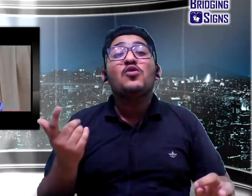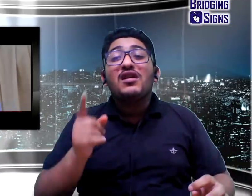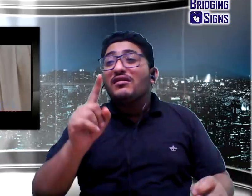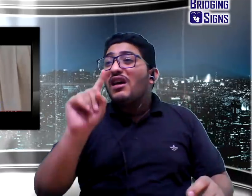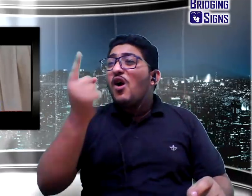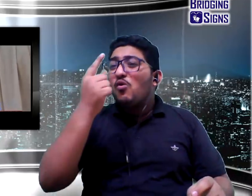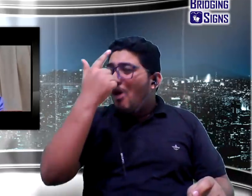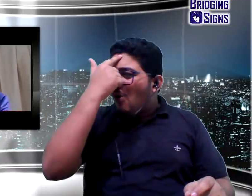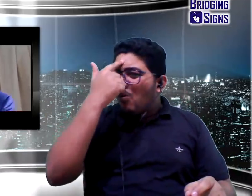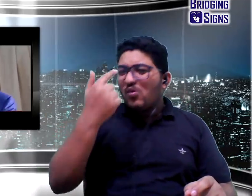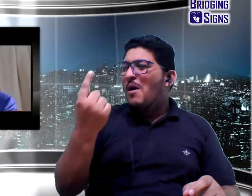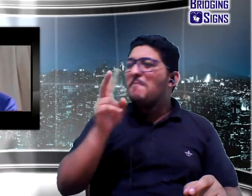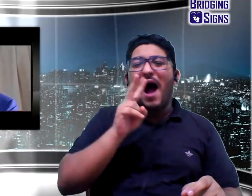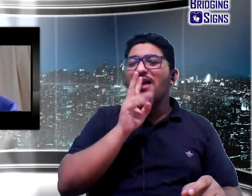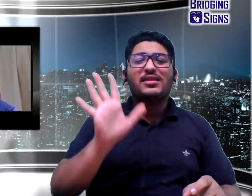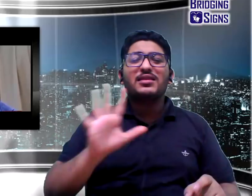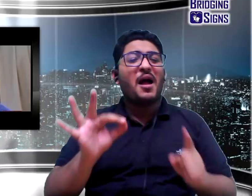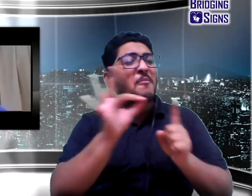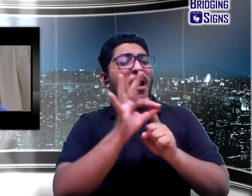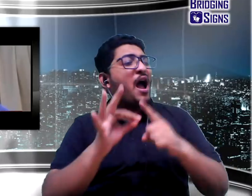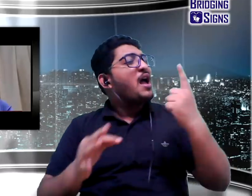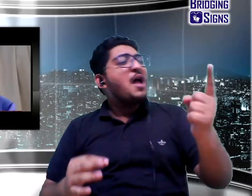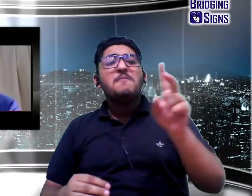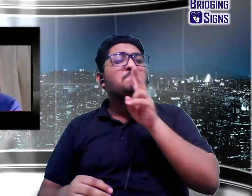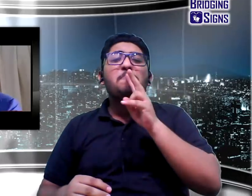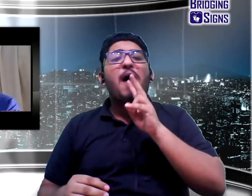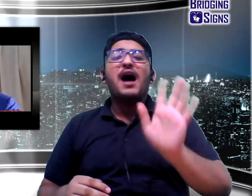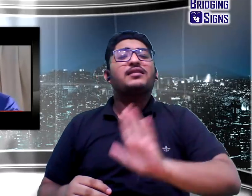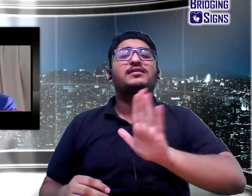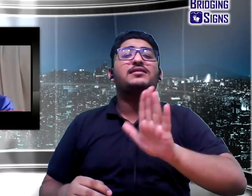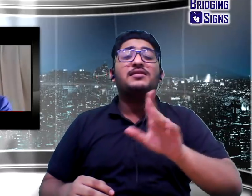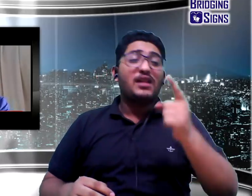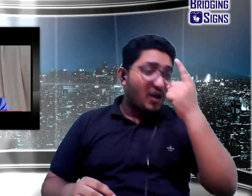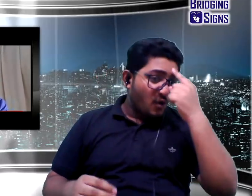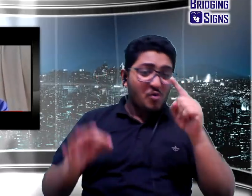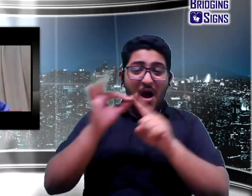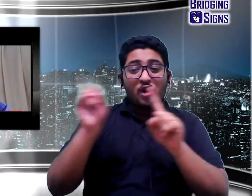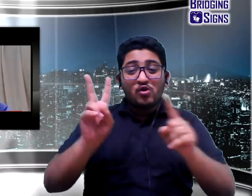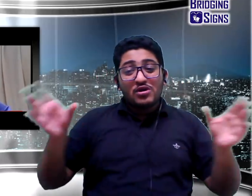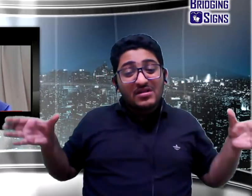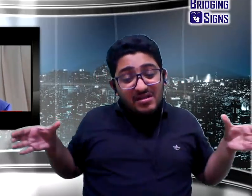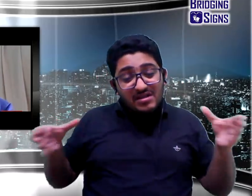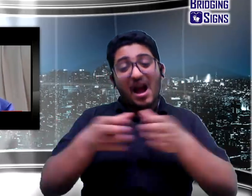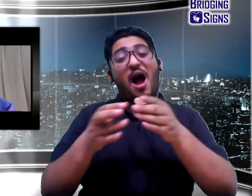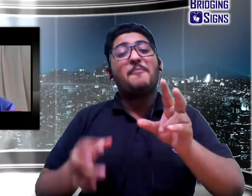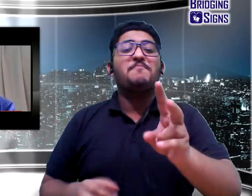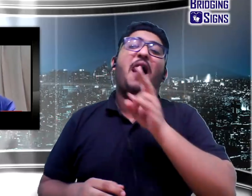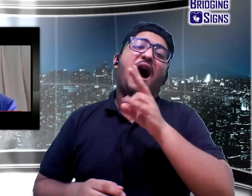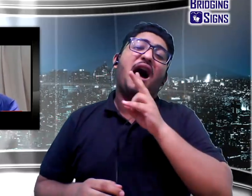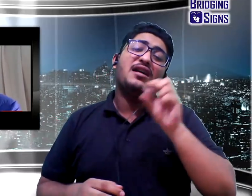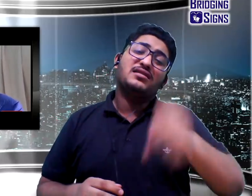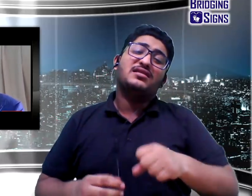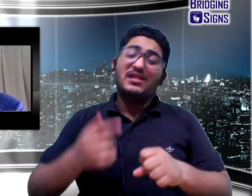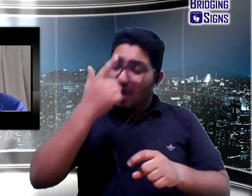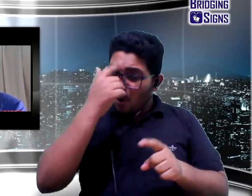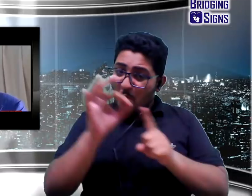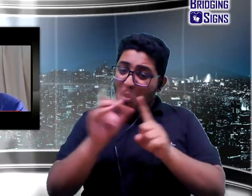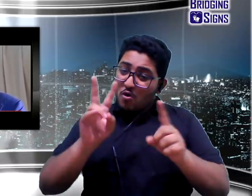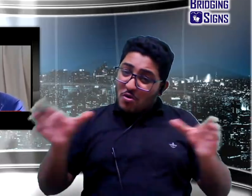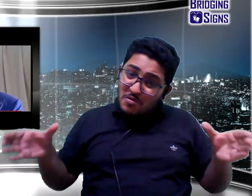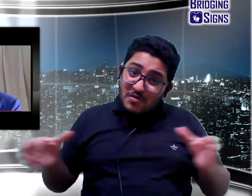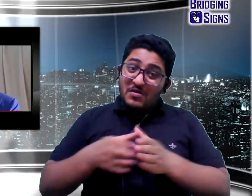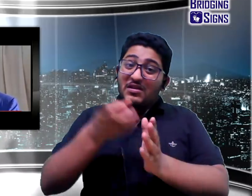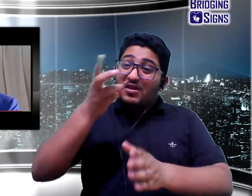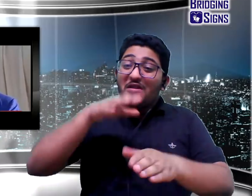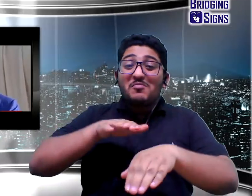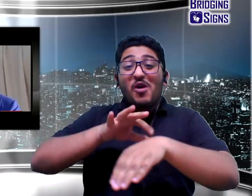ਕੱਲੇ ਹਿੰਦੁਸਤਾਨ ਦੀ ਨਹੀਂ, ਇਹ ਕੱਲੇ ਪਾਕਿਸਤਾਨ ਦੀ ਨਹੀਂ, ਇਹ ਗੱਲ ਤੇ ਕੁੱਲ ਜਹਾਨ ਦੀ ਹੈ, ਇਹ ਗੱਲ ਤੇ ਧੀਆਂ